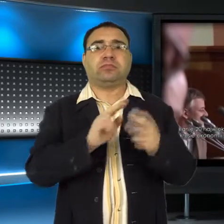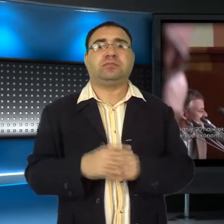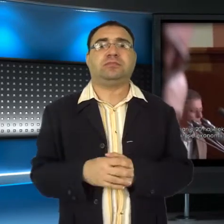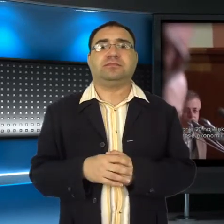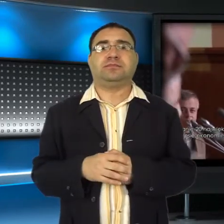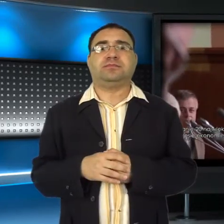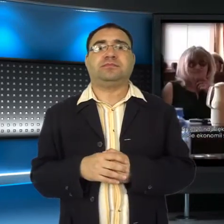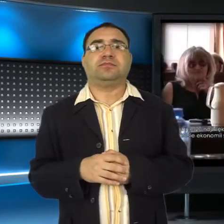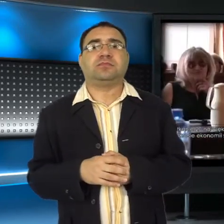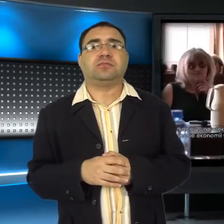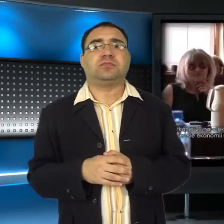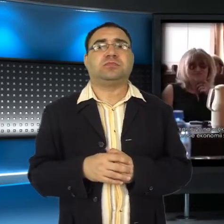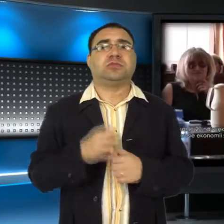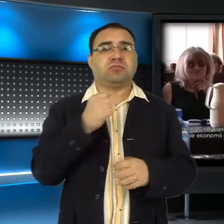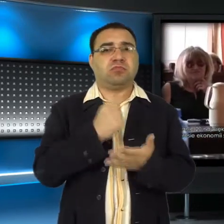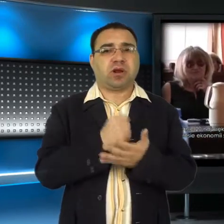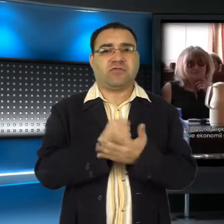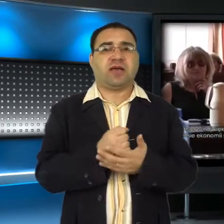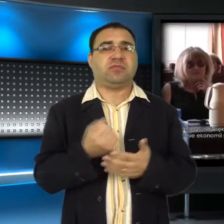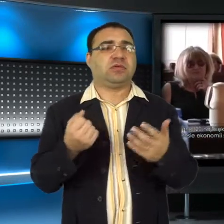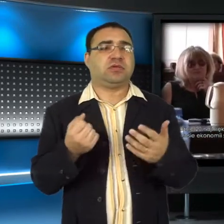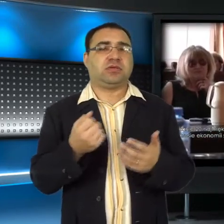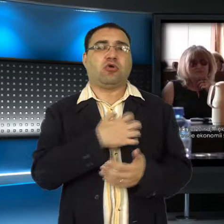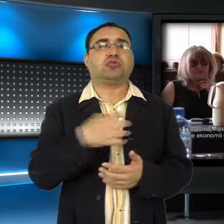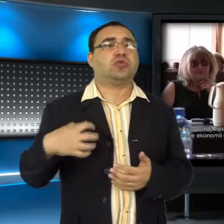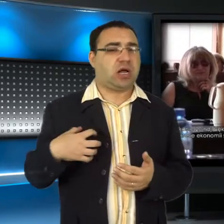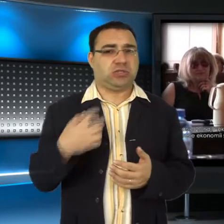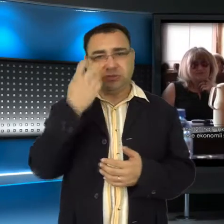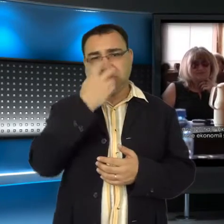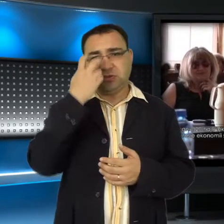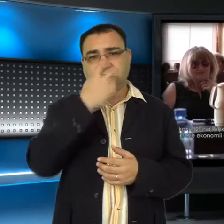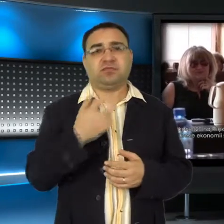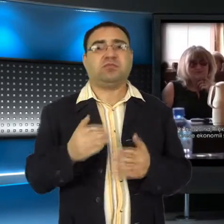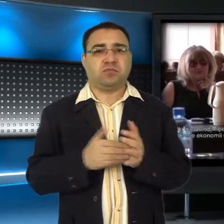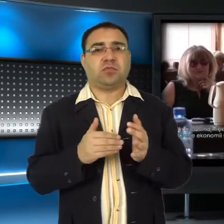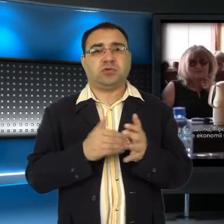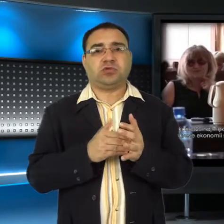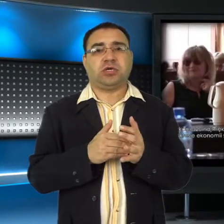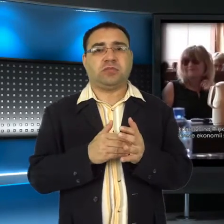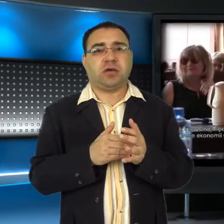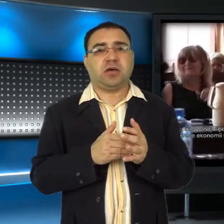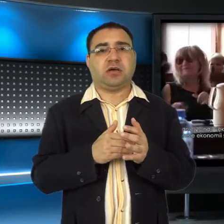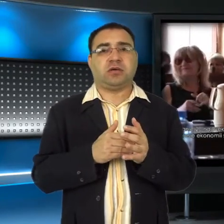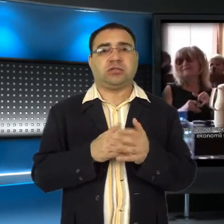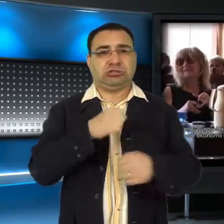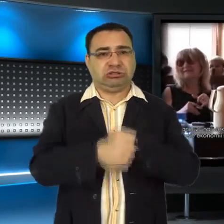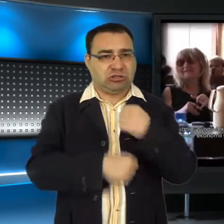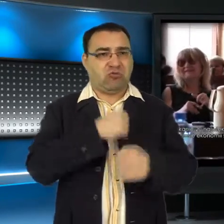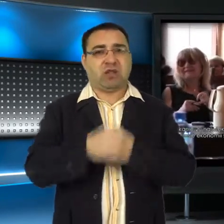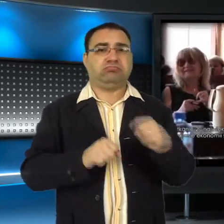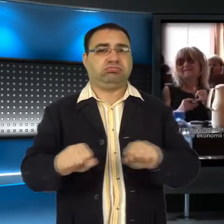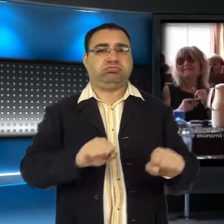form gospodarczych, dlatego że mi się wydaje, że tutaj naprawdę by trzeba było to szybko, że tak powiem, przeprowadzić jakąś działalność